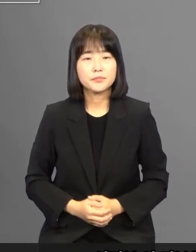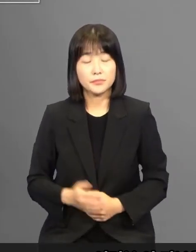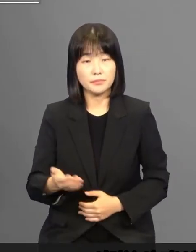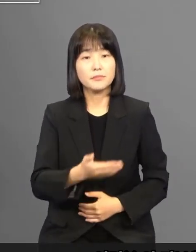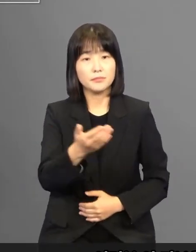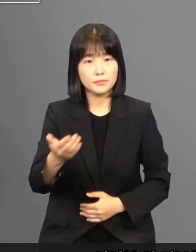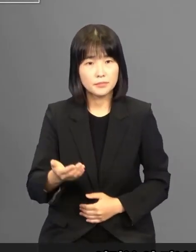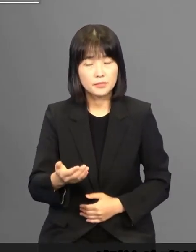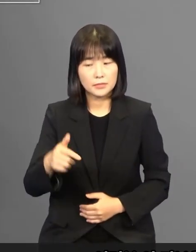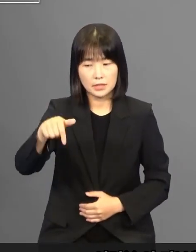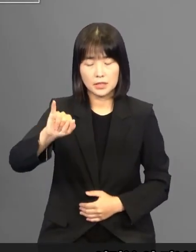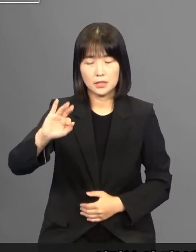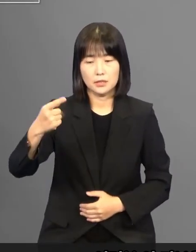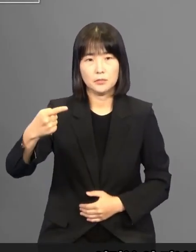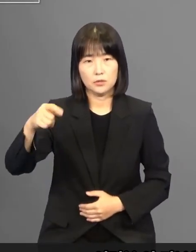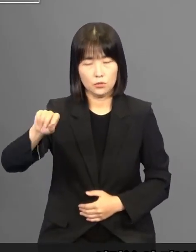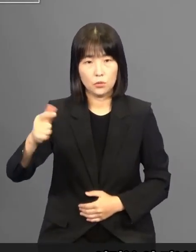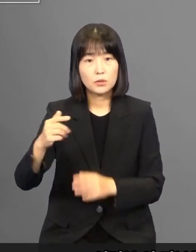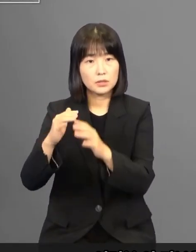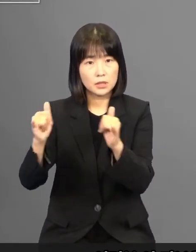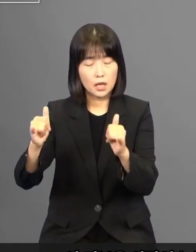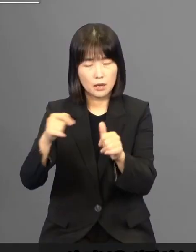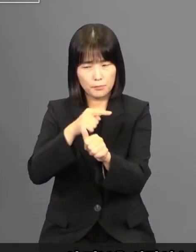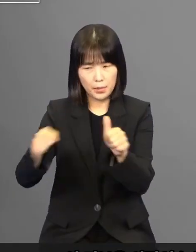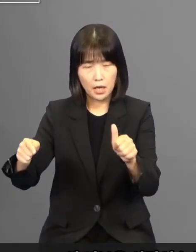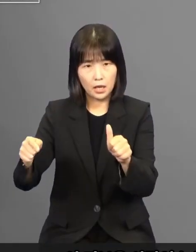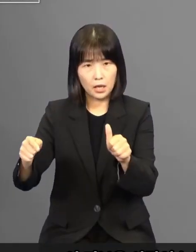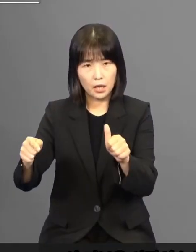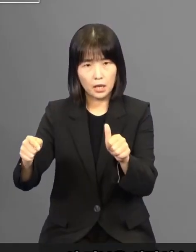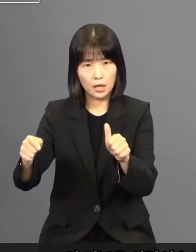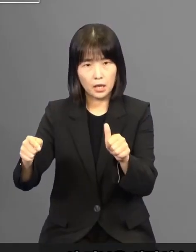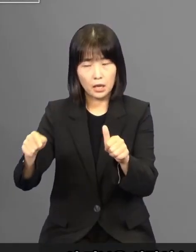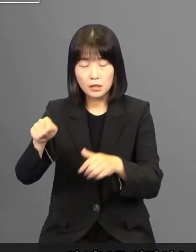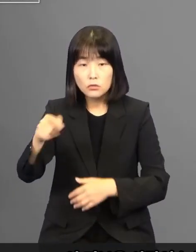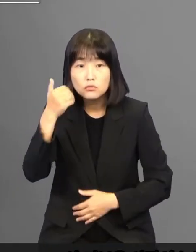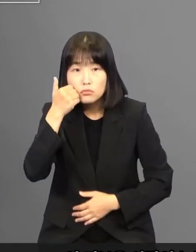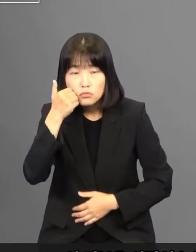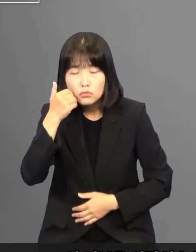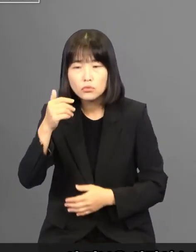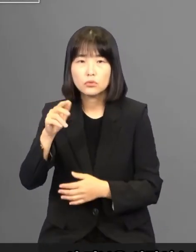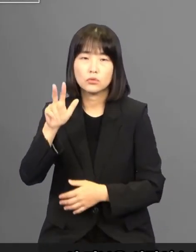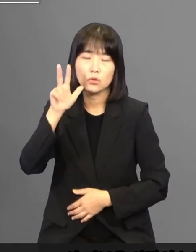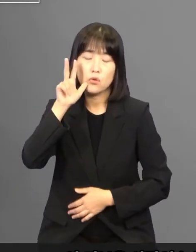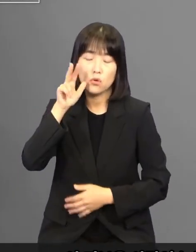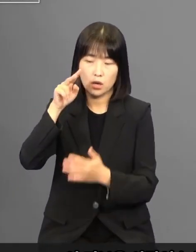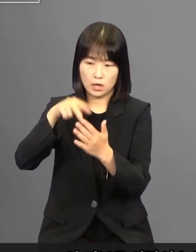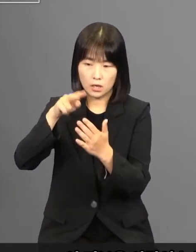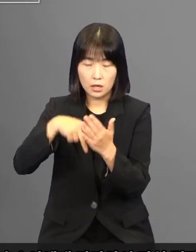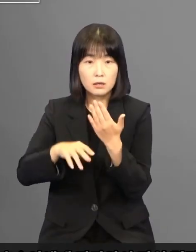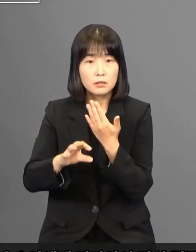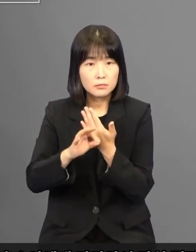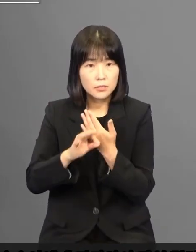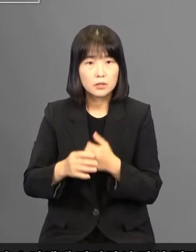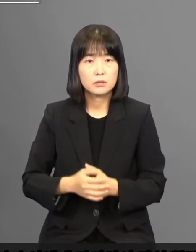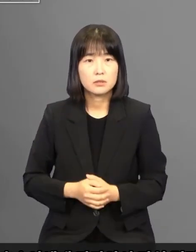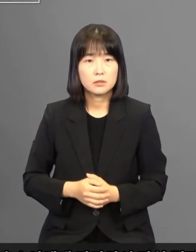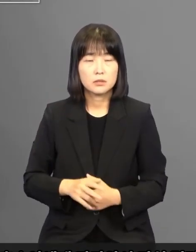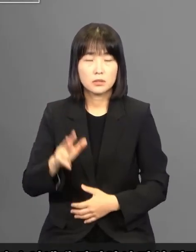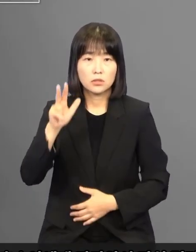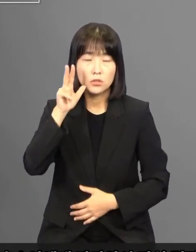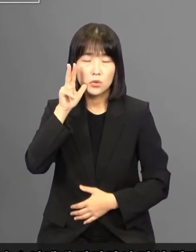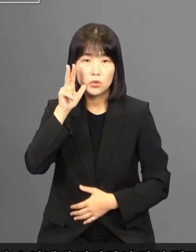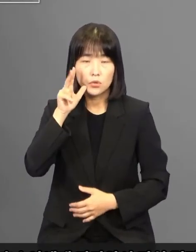이 기브온 사람들을 죽였다고 했어요. 이 기브온 사람이 누구냐면 여호수아서에 읽어보면